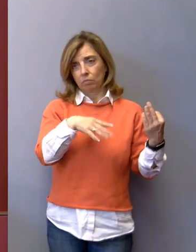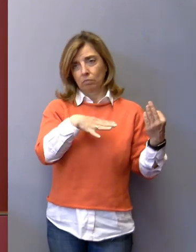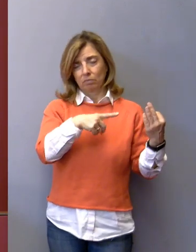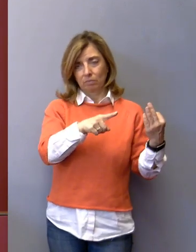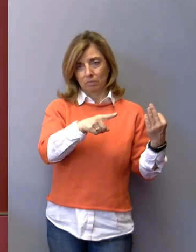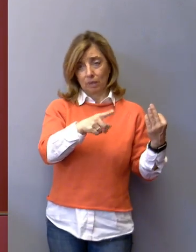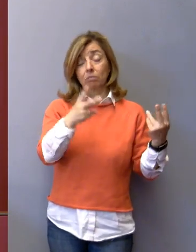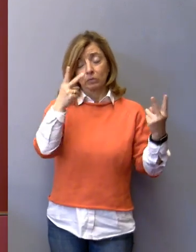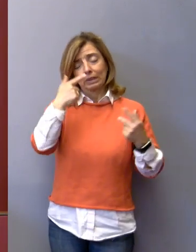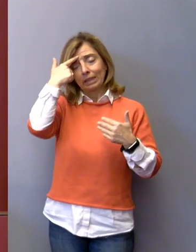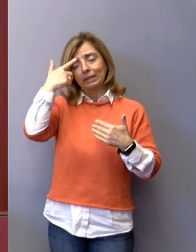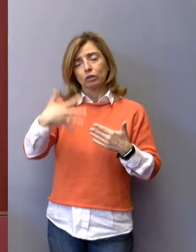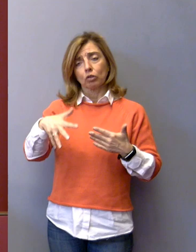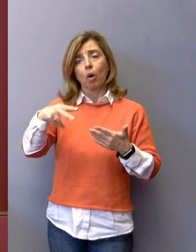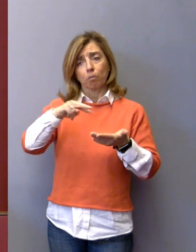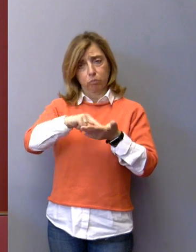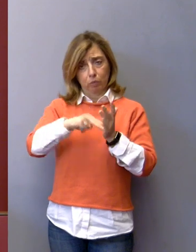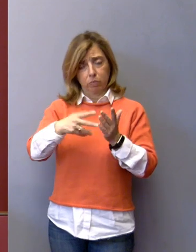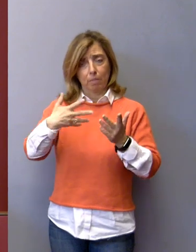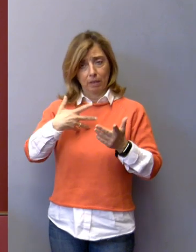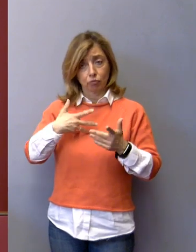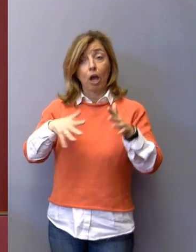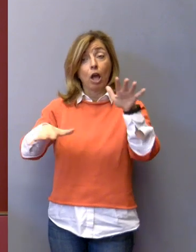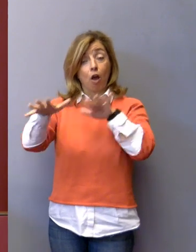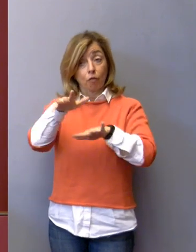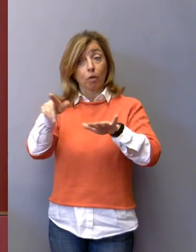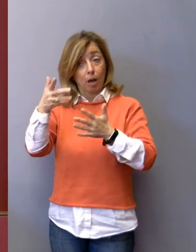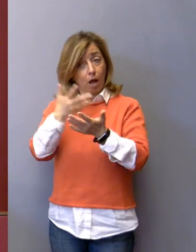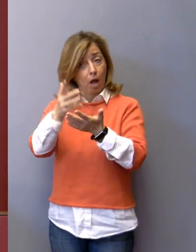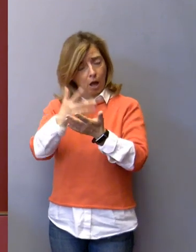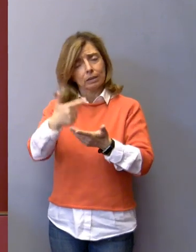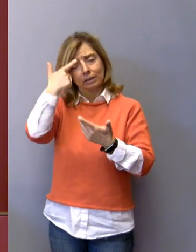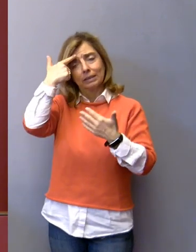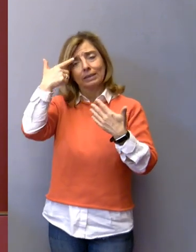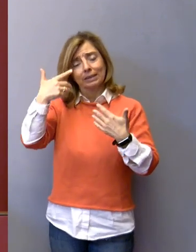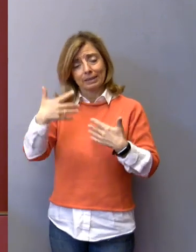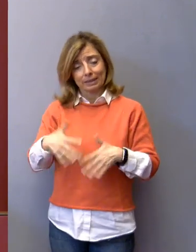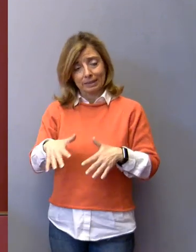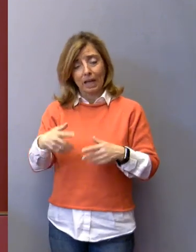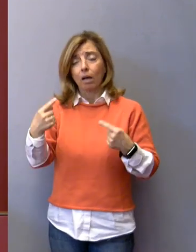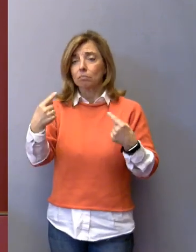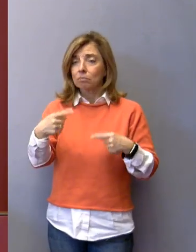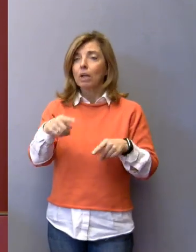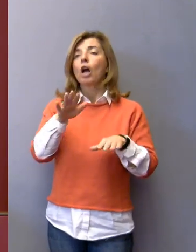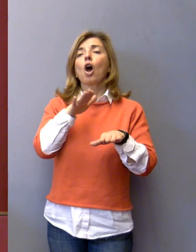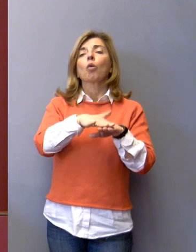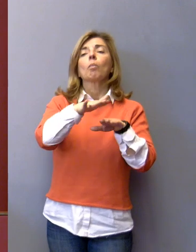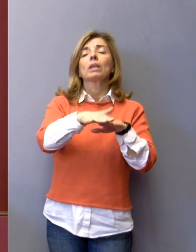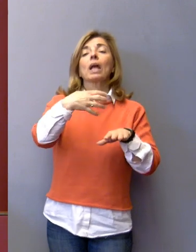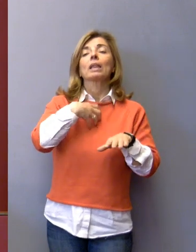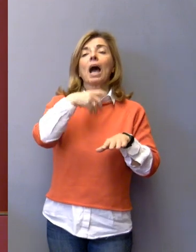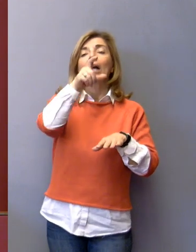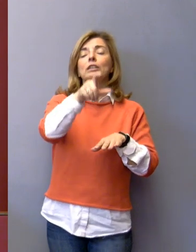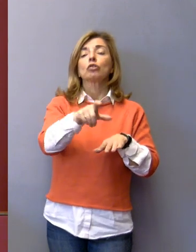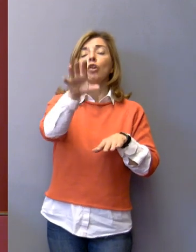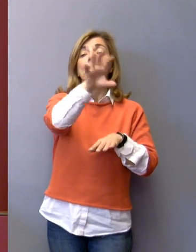le ha riportato e che sono quelle che vengono dalla risposta all'interrogazione del competente assessore regionale mi pare non